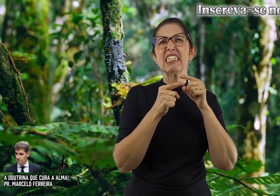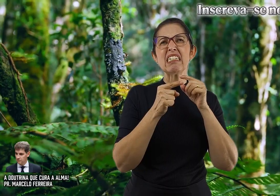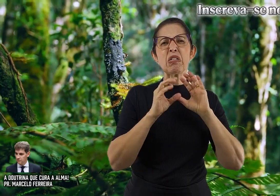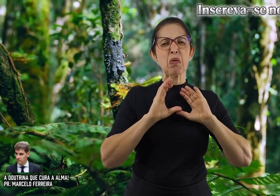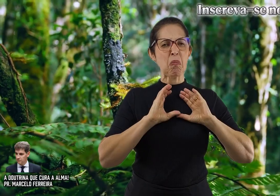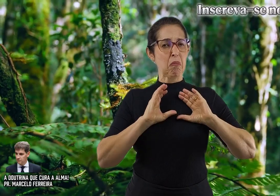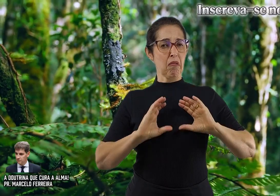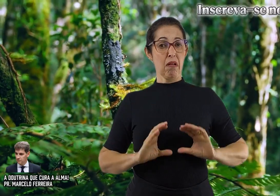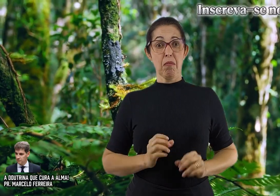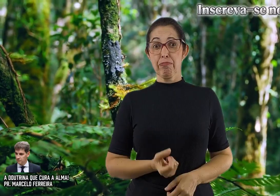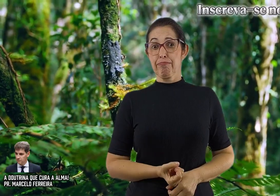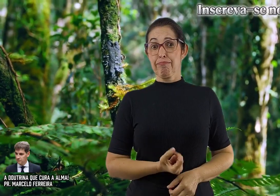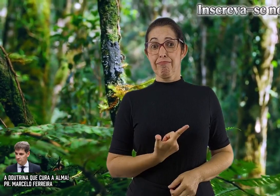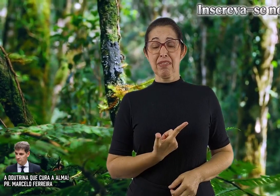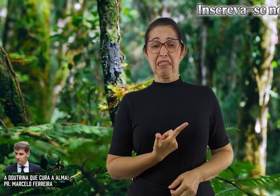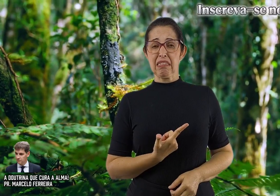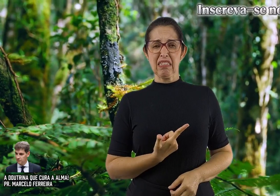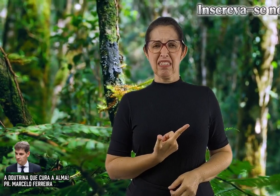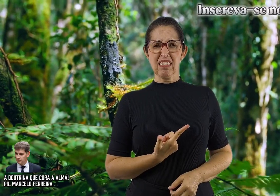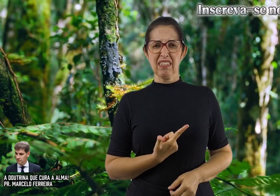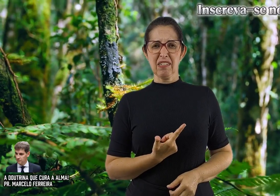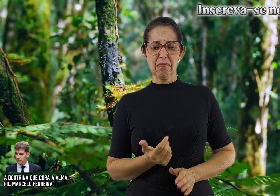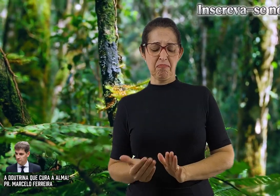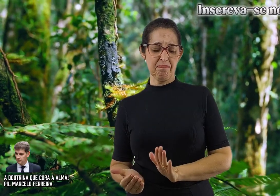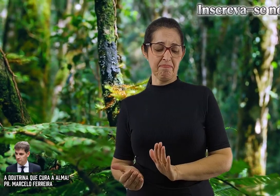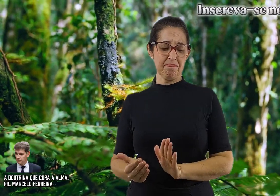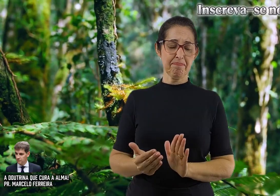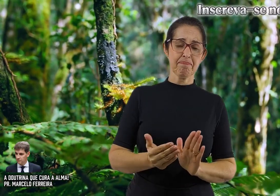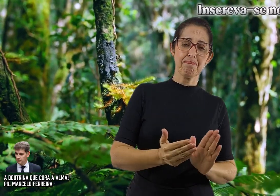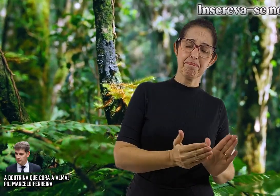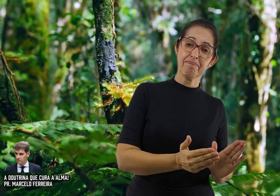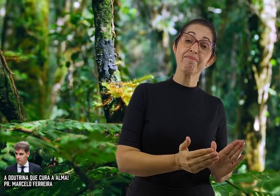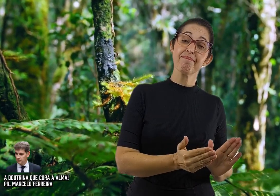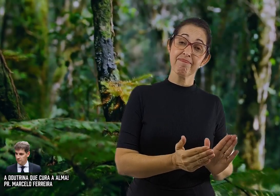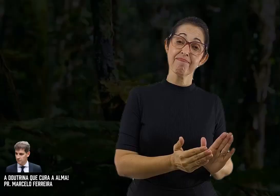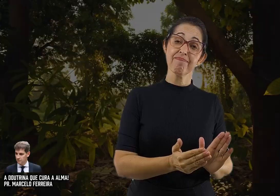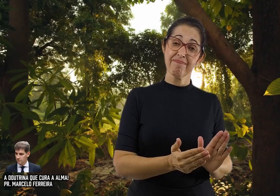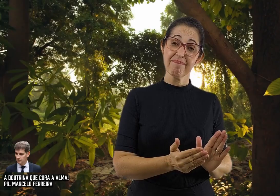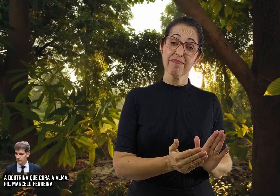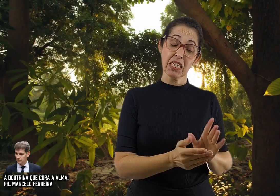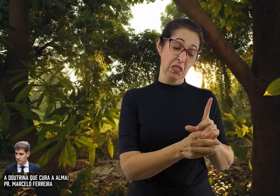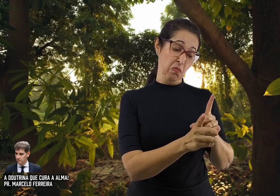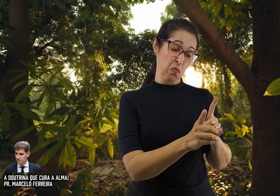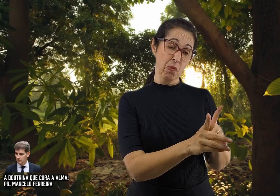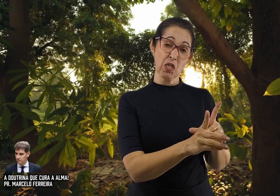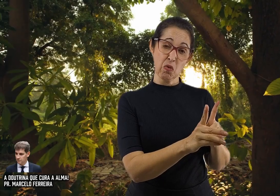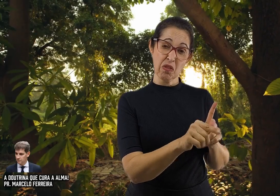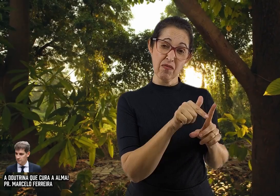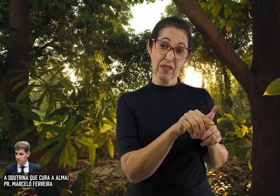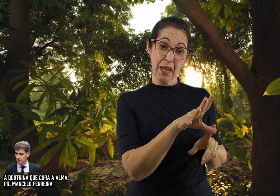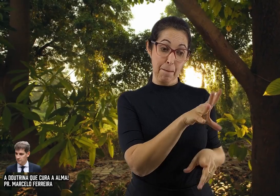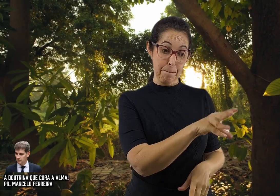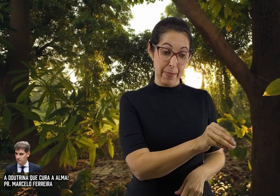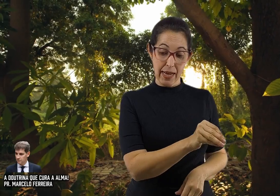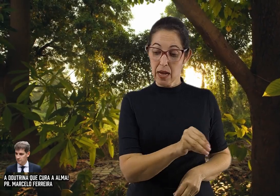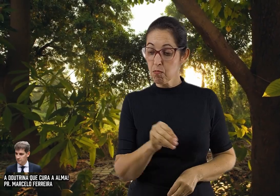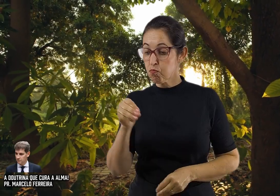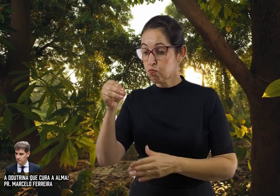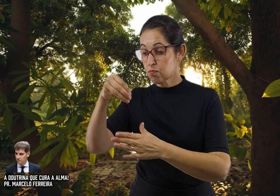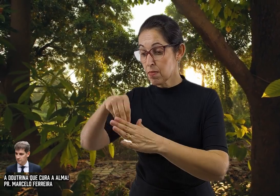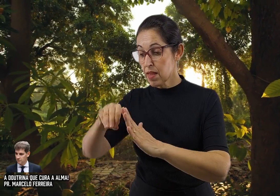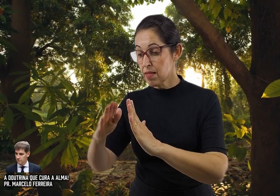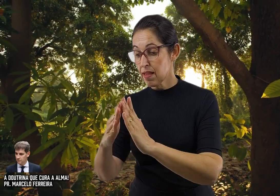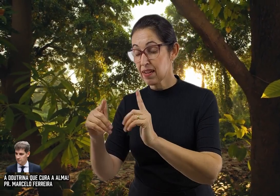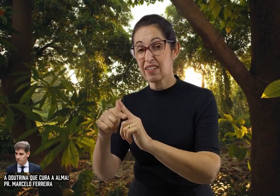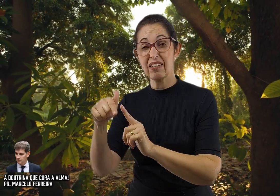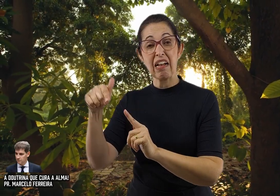comportamento estranho diante do Evangelho. Há um certo tipo de doutrina que, se você levar para a igreja, você adoece, até mata a